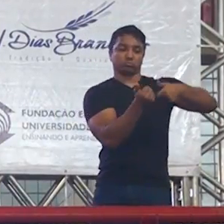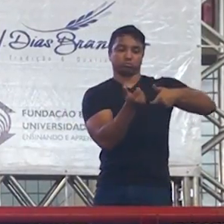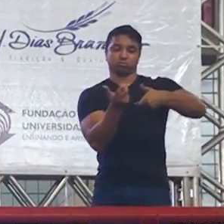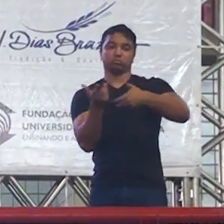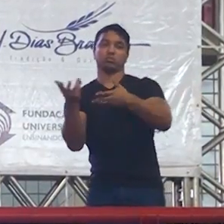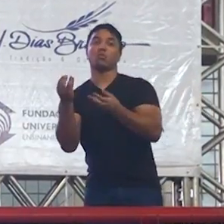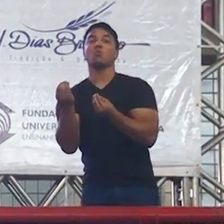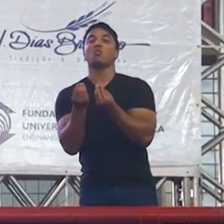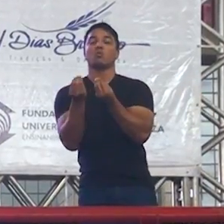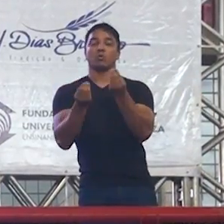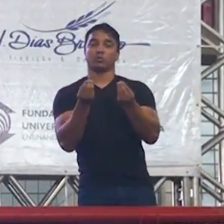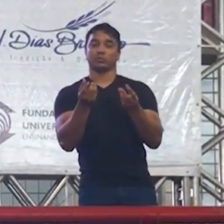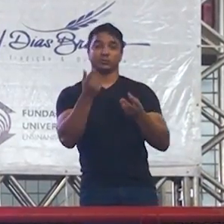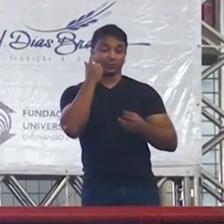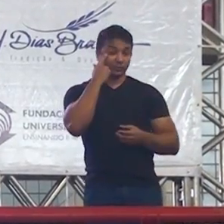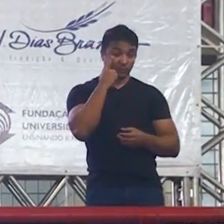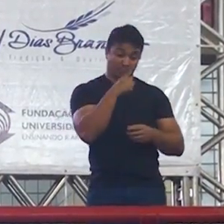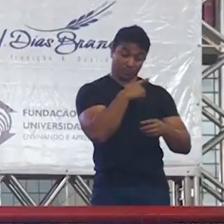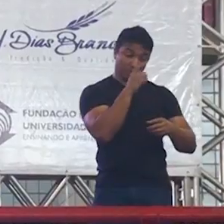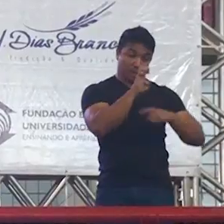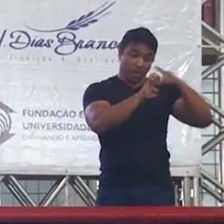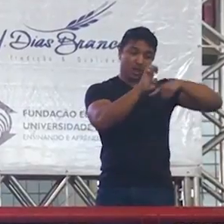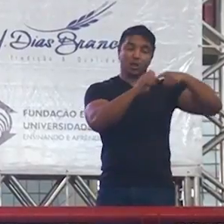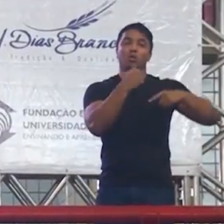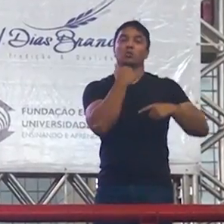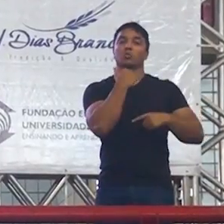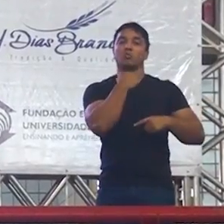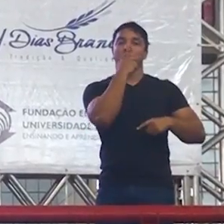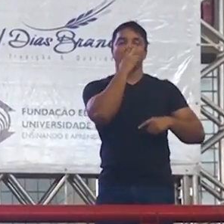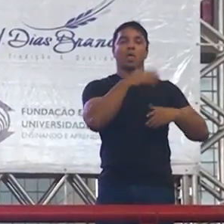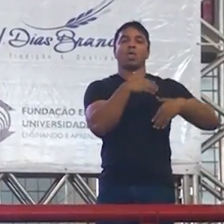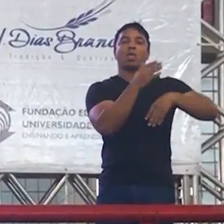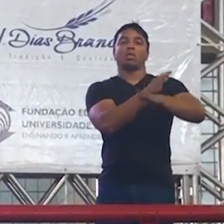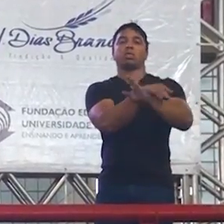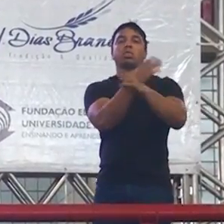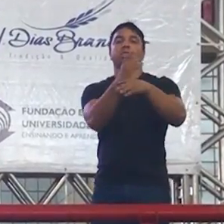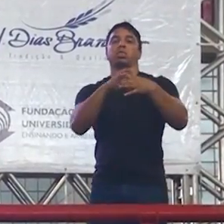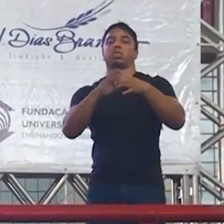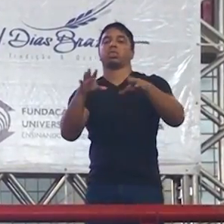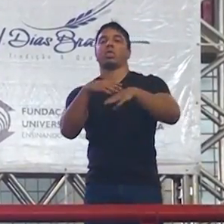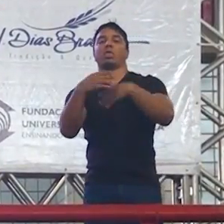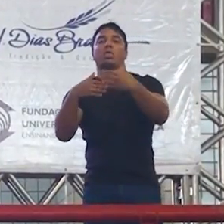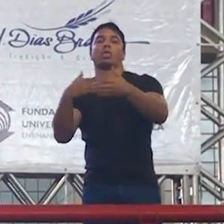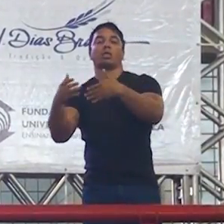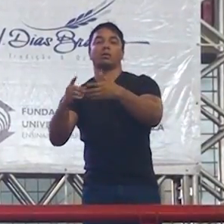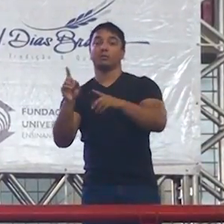um certo intervalo de tempo. Só que esses elétrons não podem passar aleatoriamente, tem que serem como?